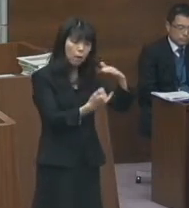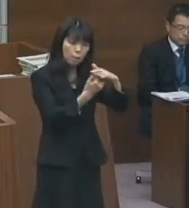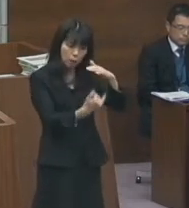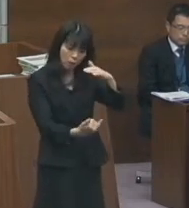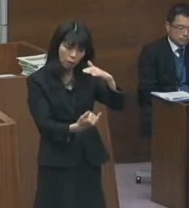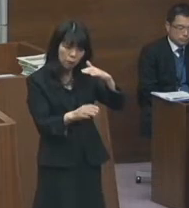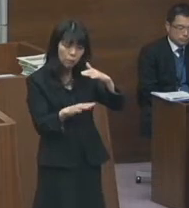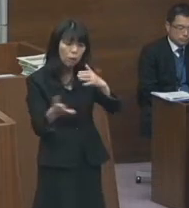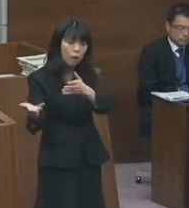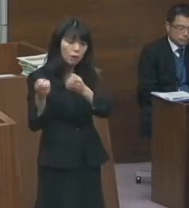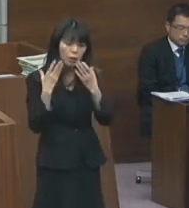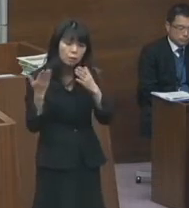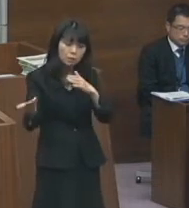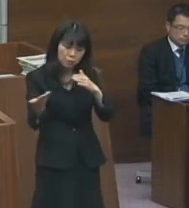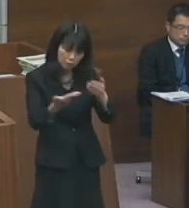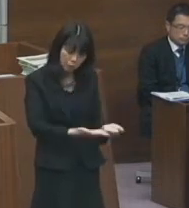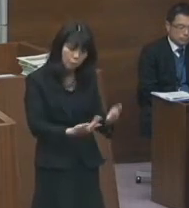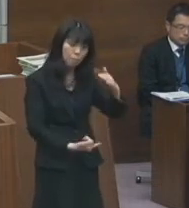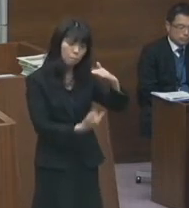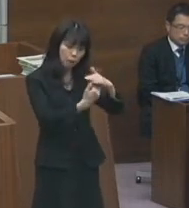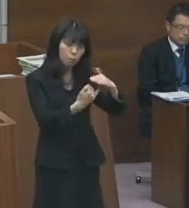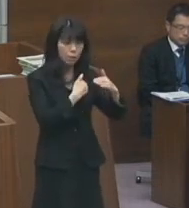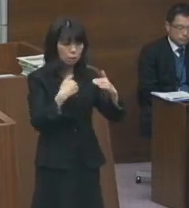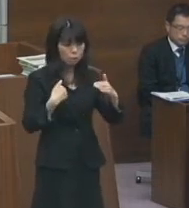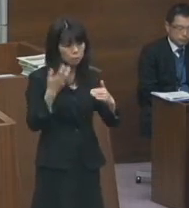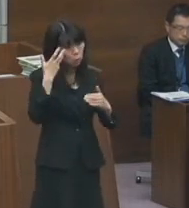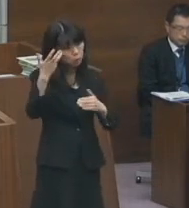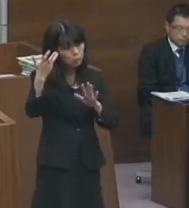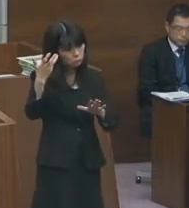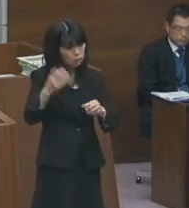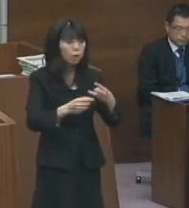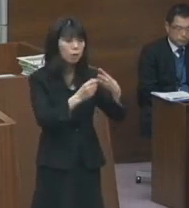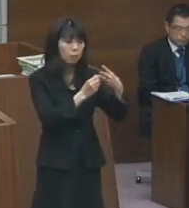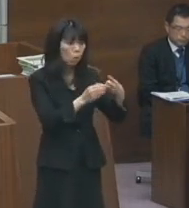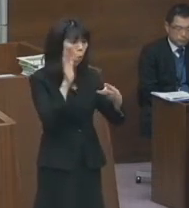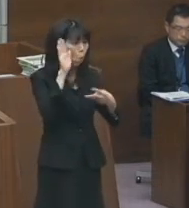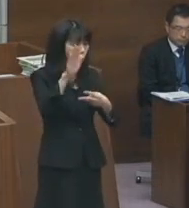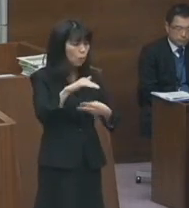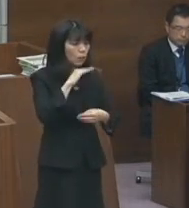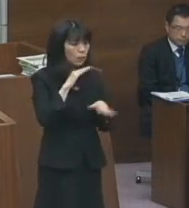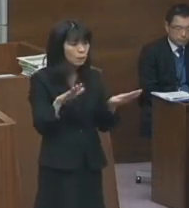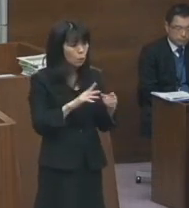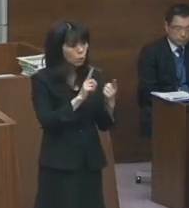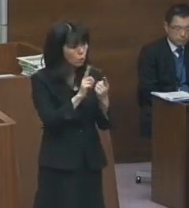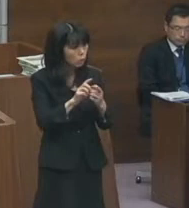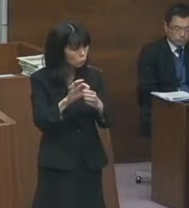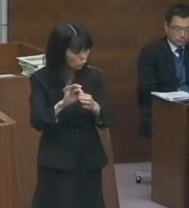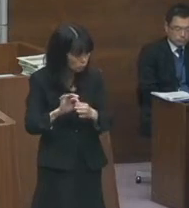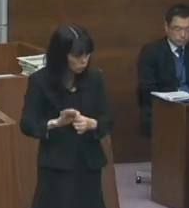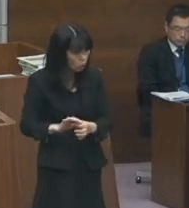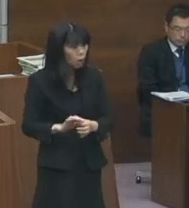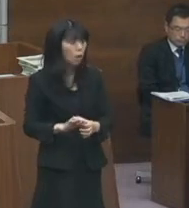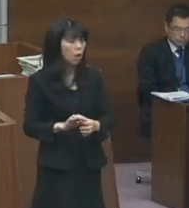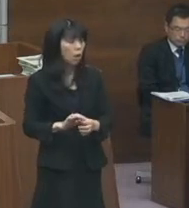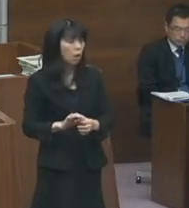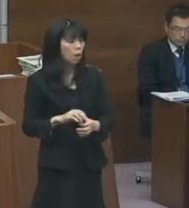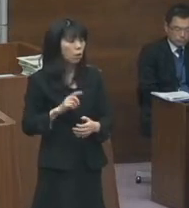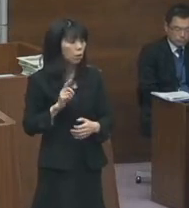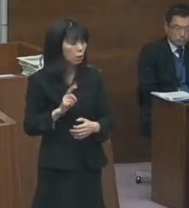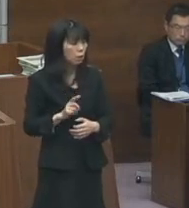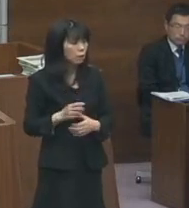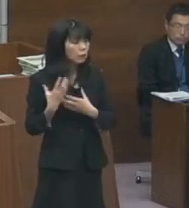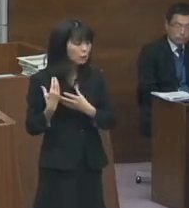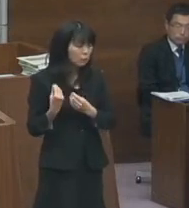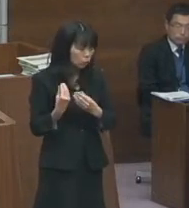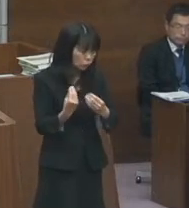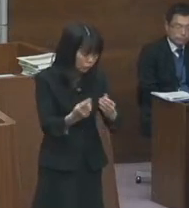可能となる予定でございます。最後に3点目の今後の待機児童対策についてでございますが、待機児童対策は引き